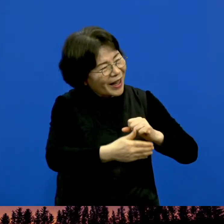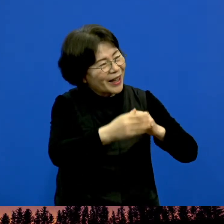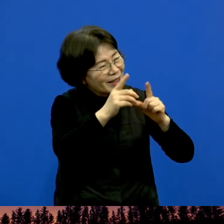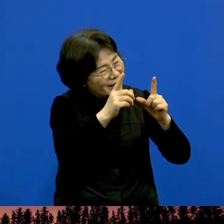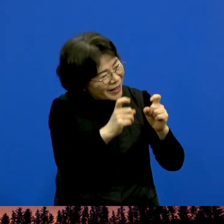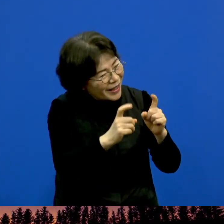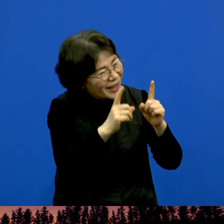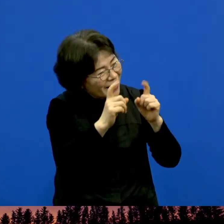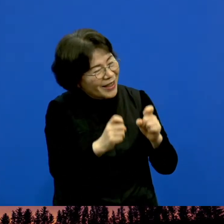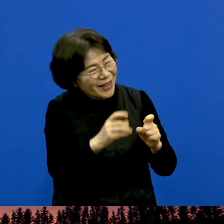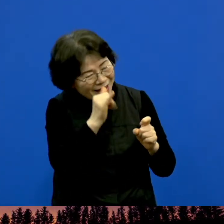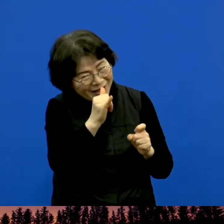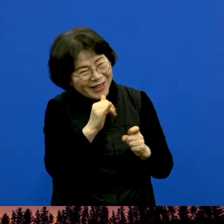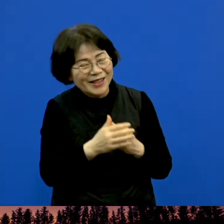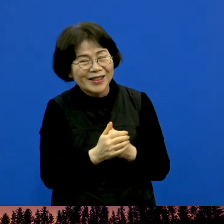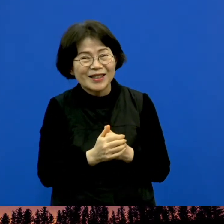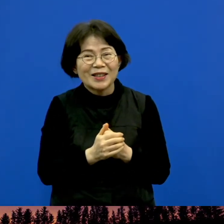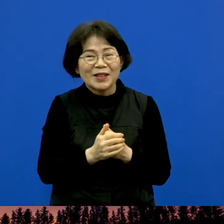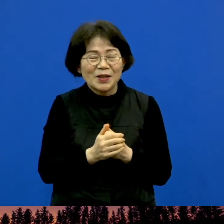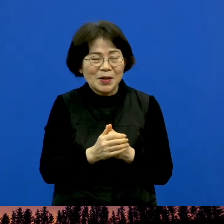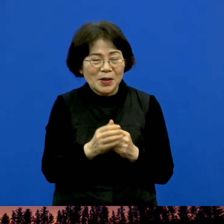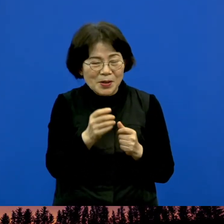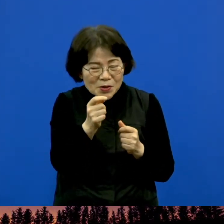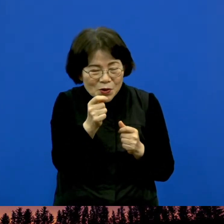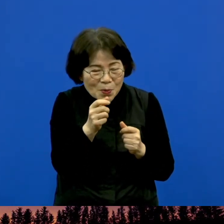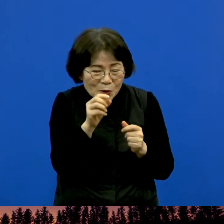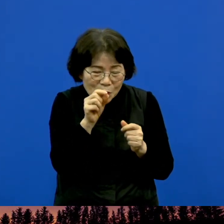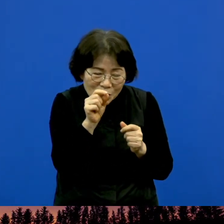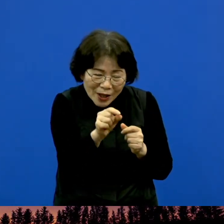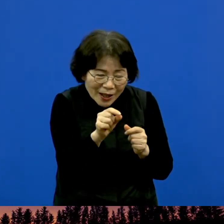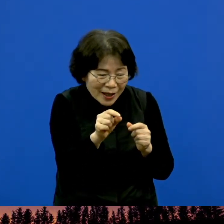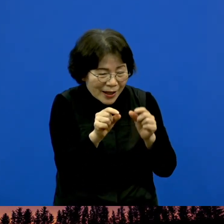그 조그마한 돌도 박혀 있는데 얼마나 멋있는지 몰라요.